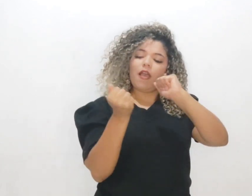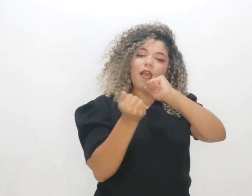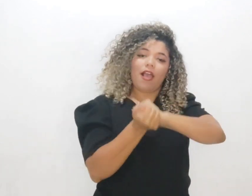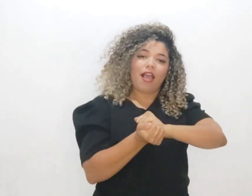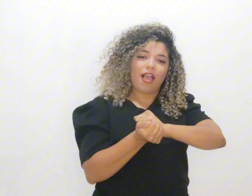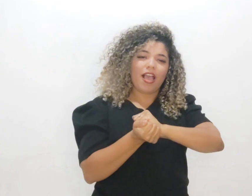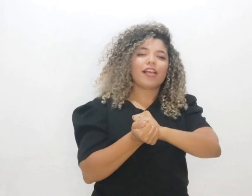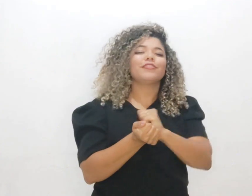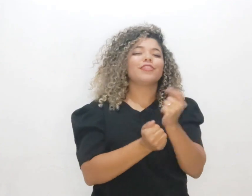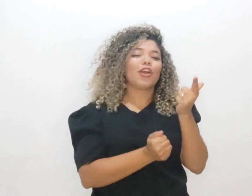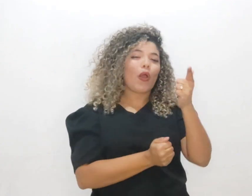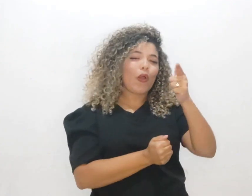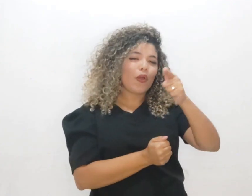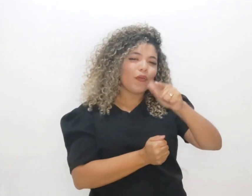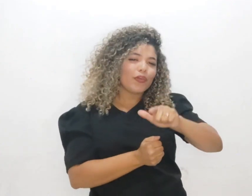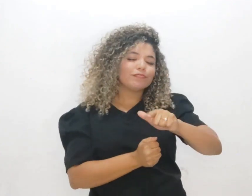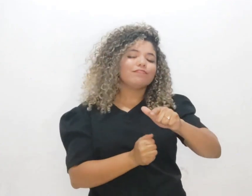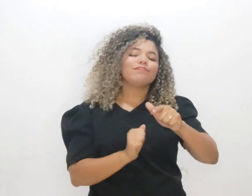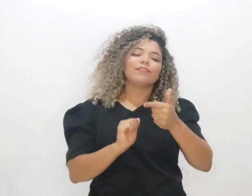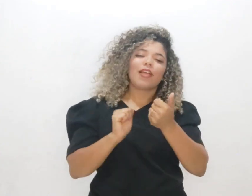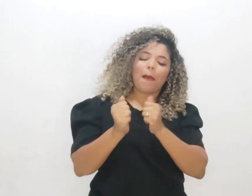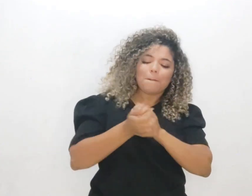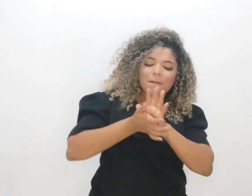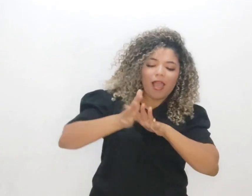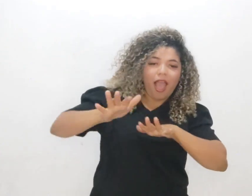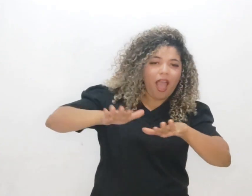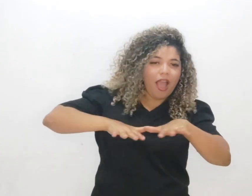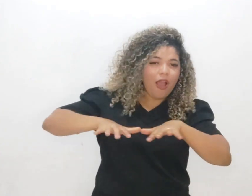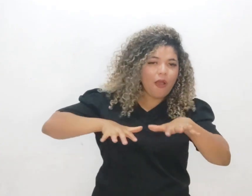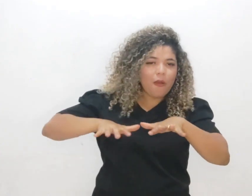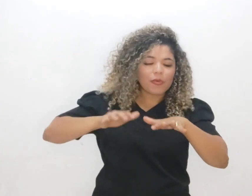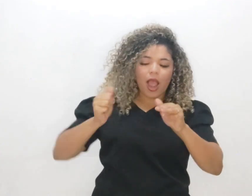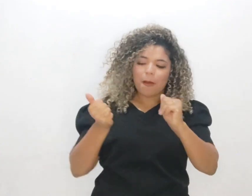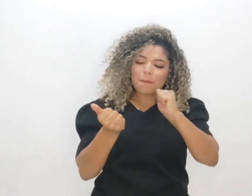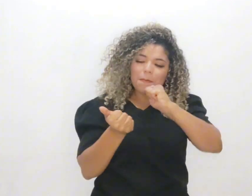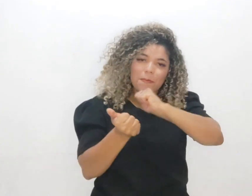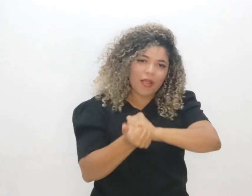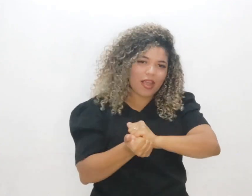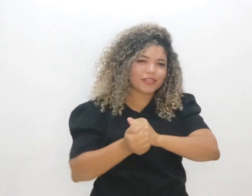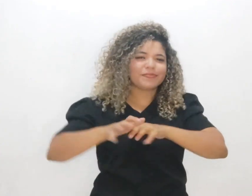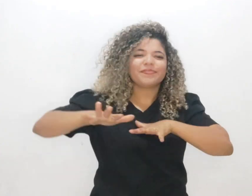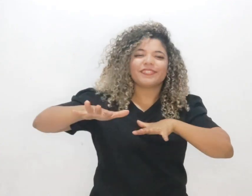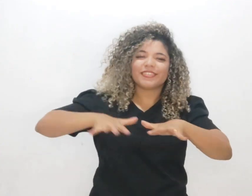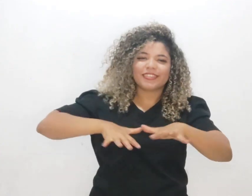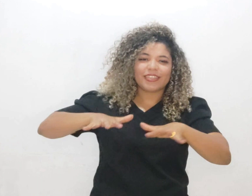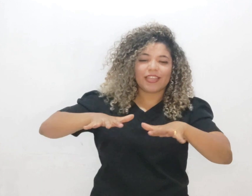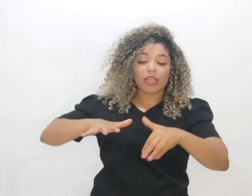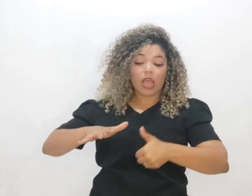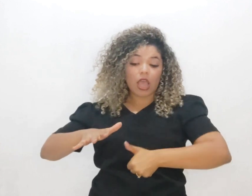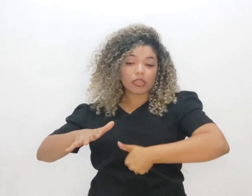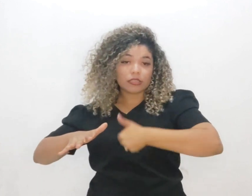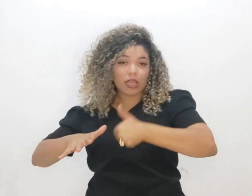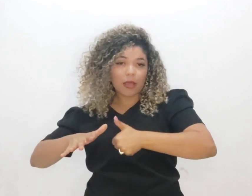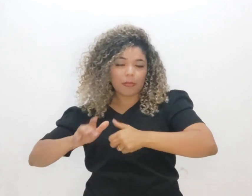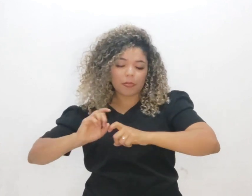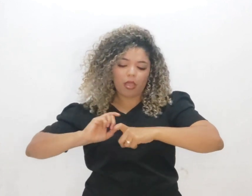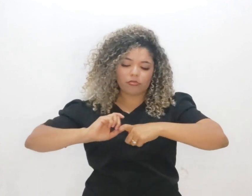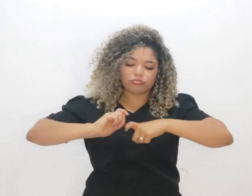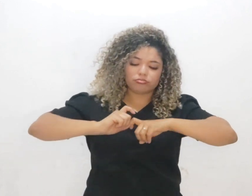os slots necessários para que os dentes se encontrem. O movimento da primeira engrenagem com 8 dentes vai ser